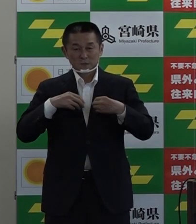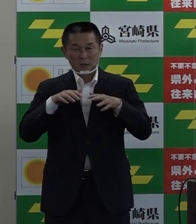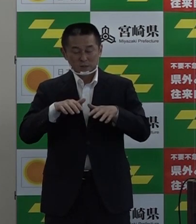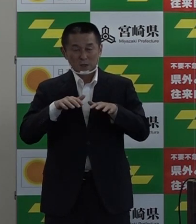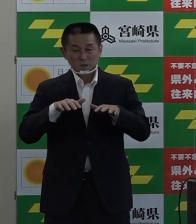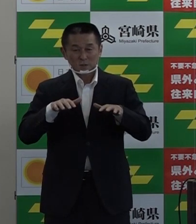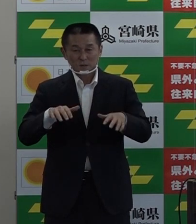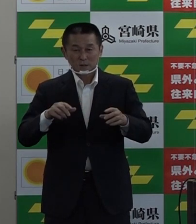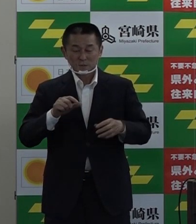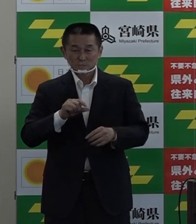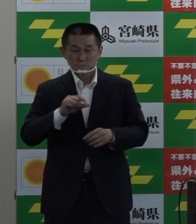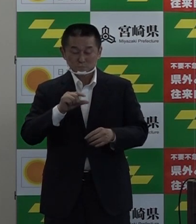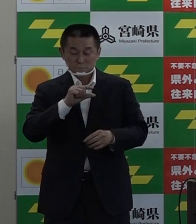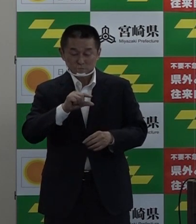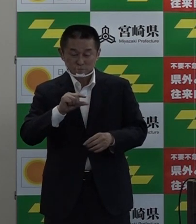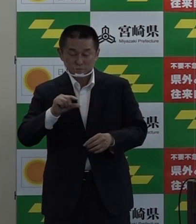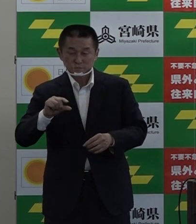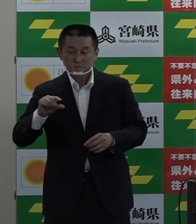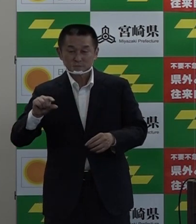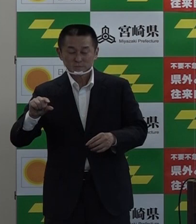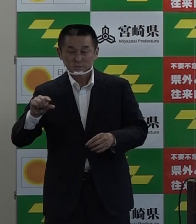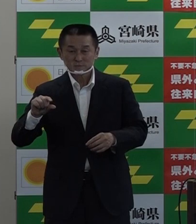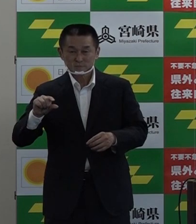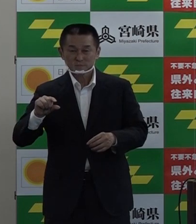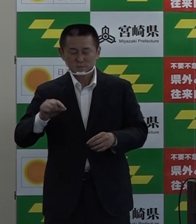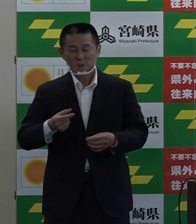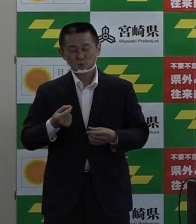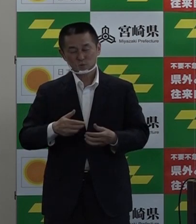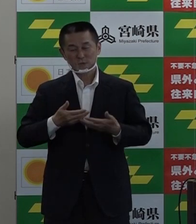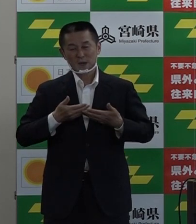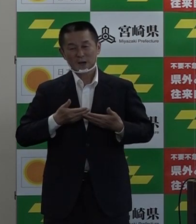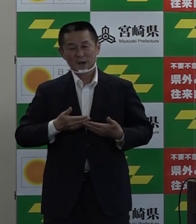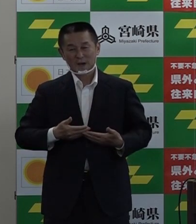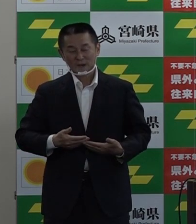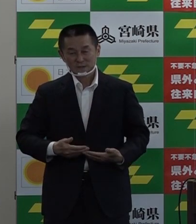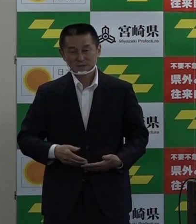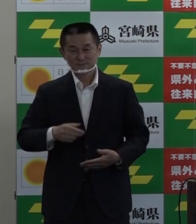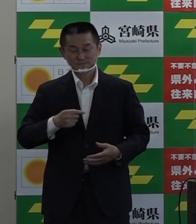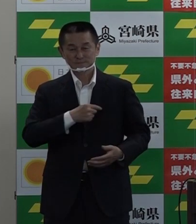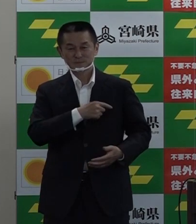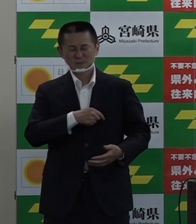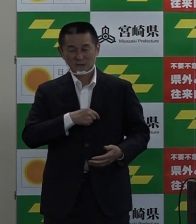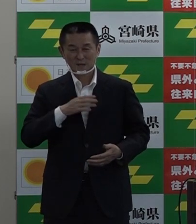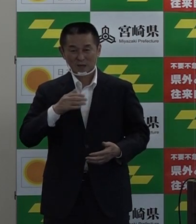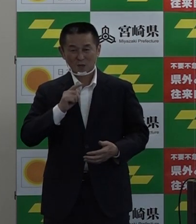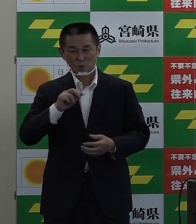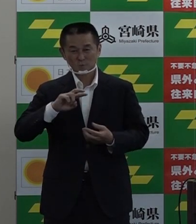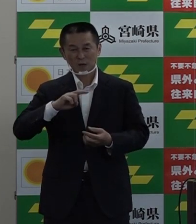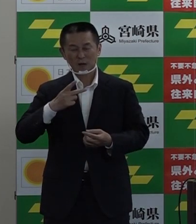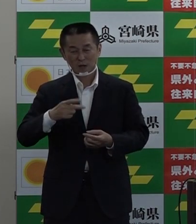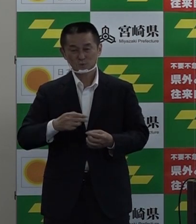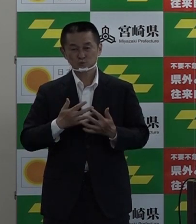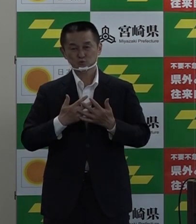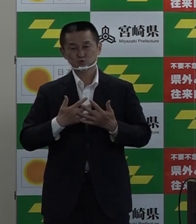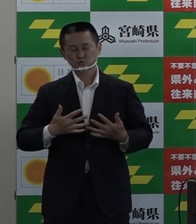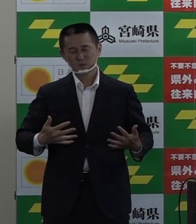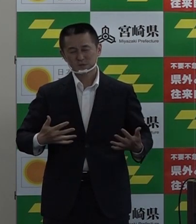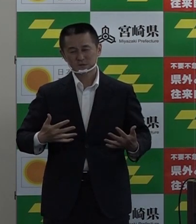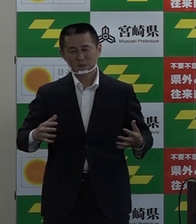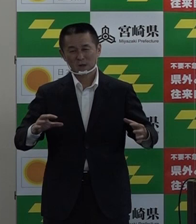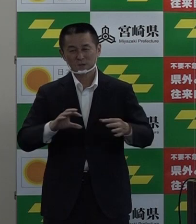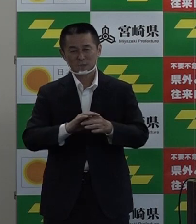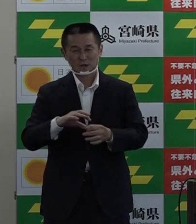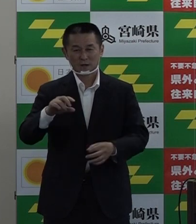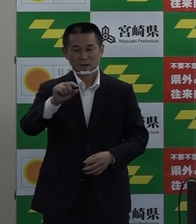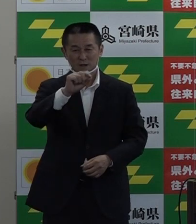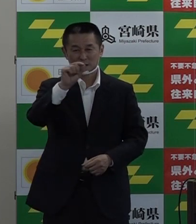までひどくないという要は安心感、それが要は言葉を変えると緩みにつながった可能性は